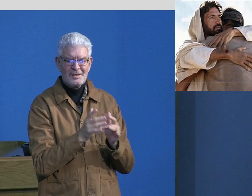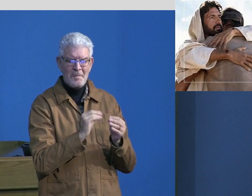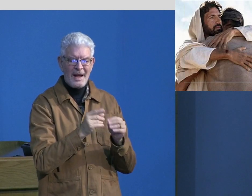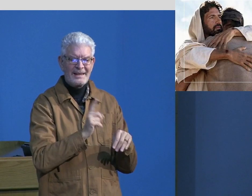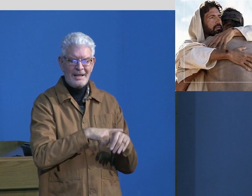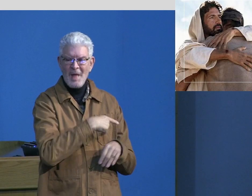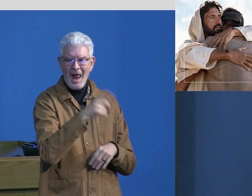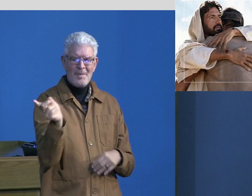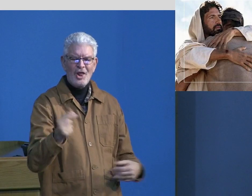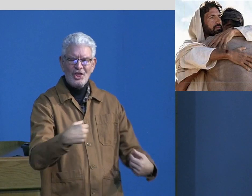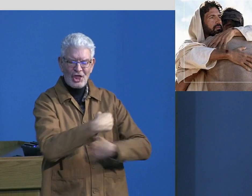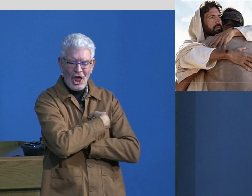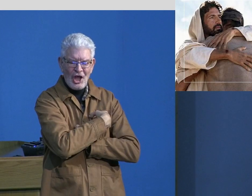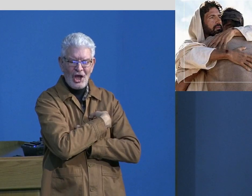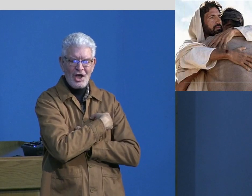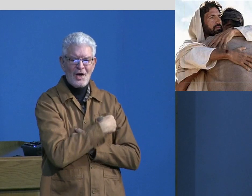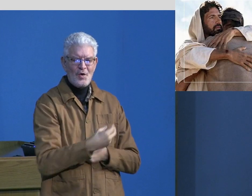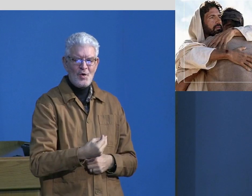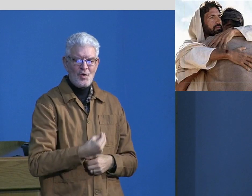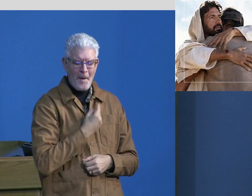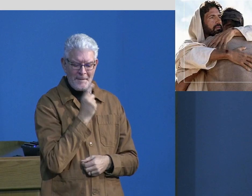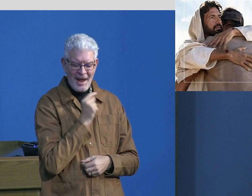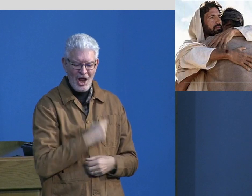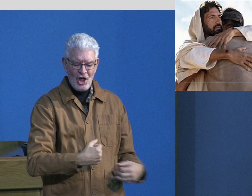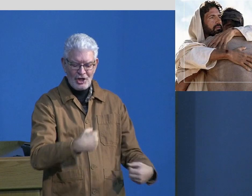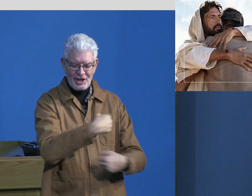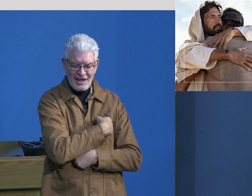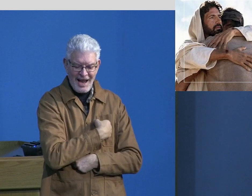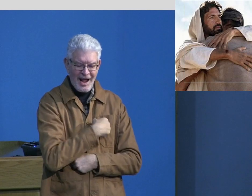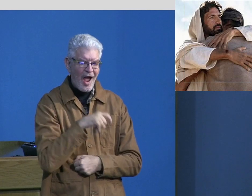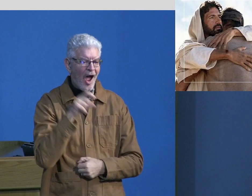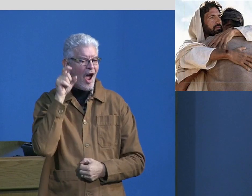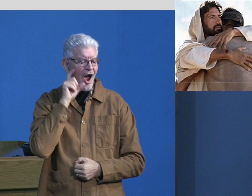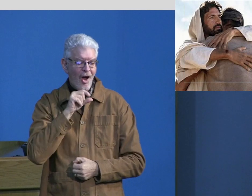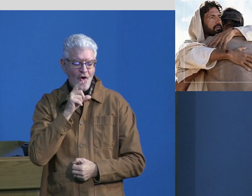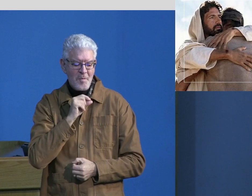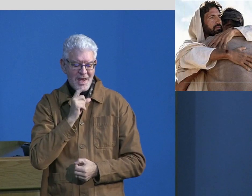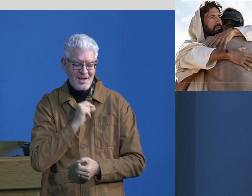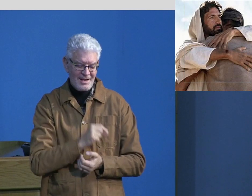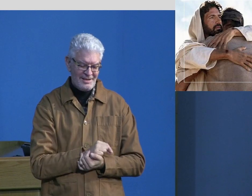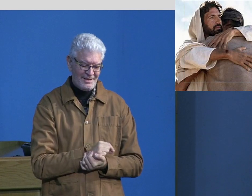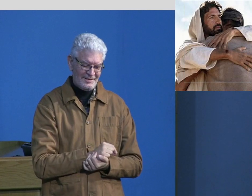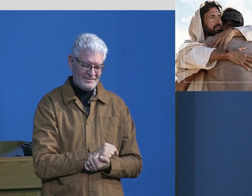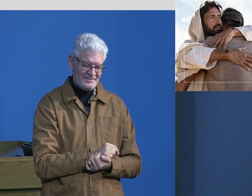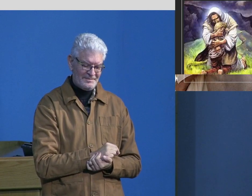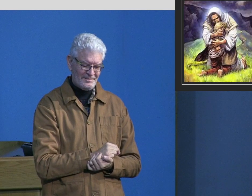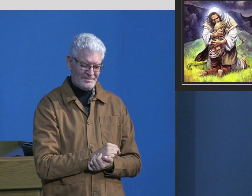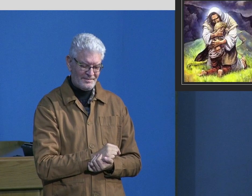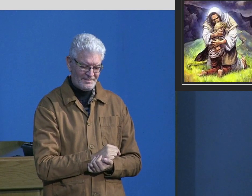Daar sien julle, Jesus het tyd gemaak om mense te omhels. Ou mense, jong